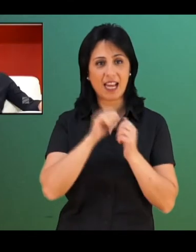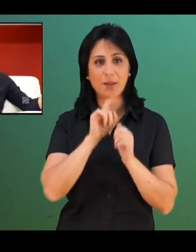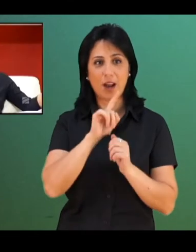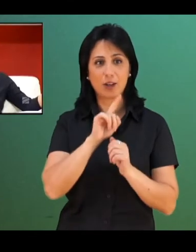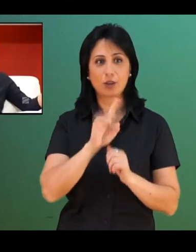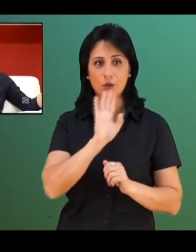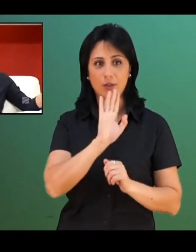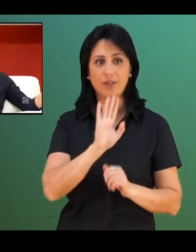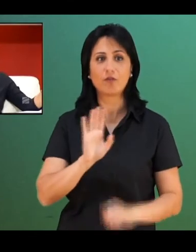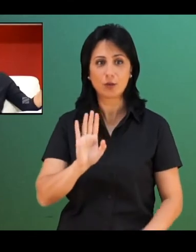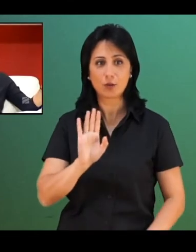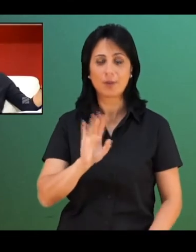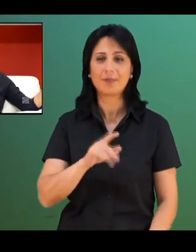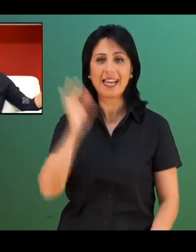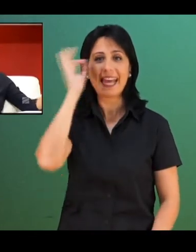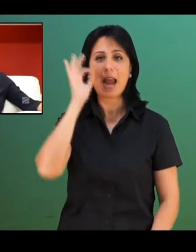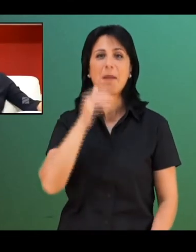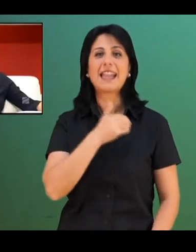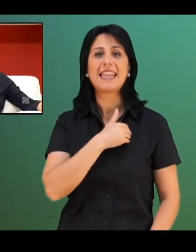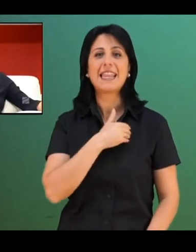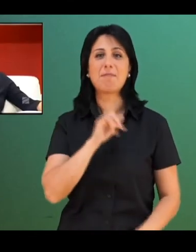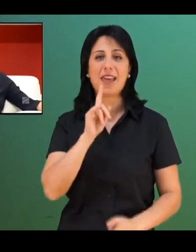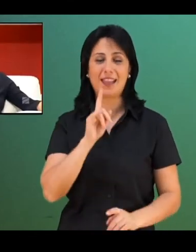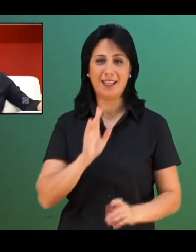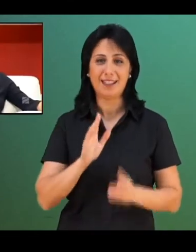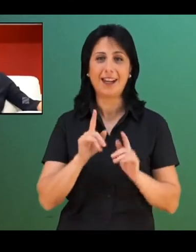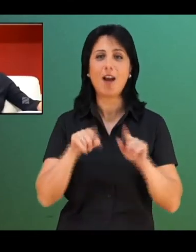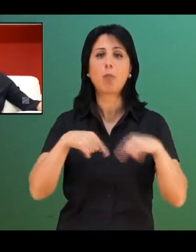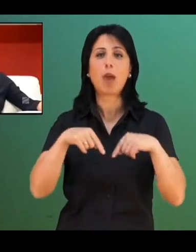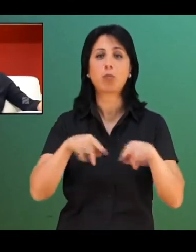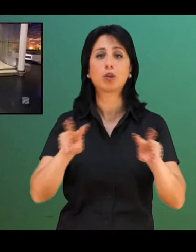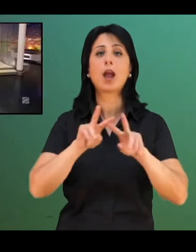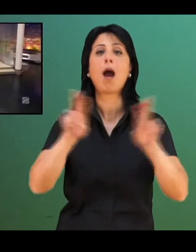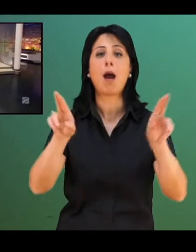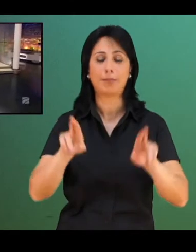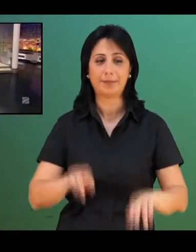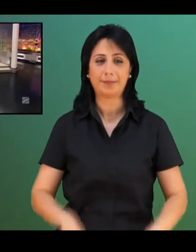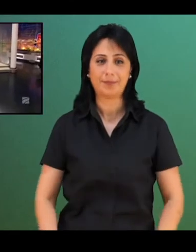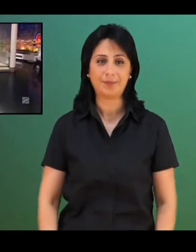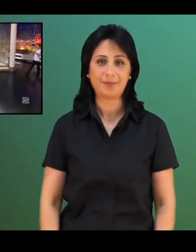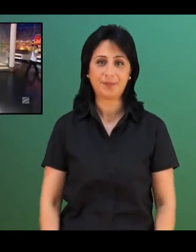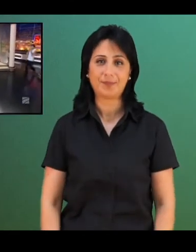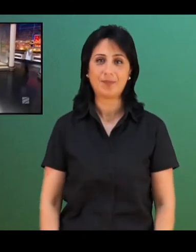გერმანი ისიმედი აა მოდი ბიჭებო